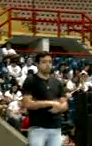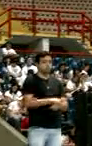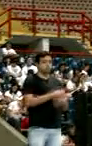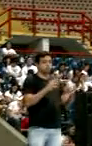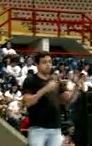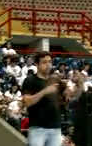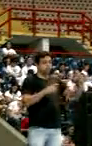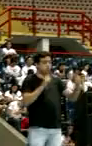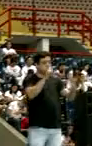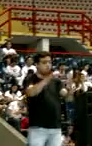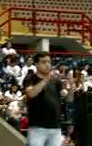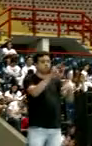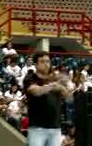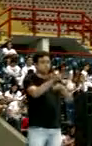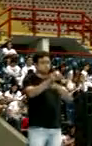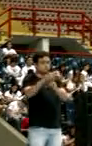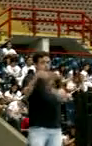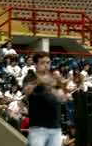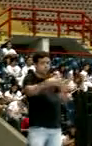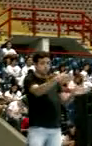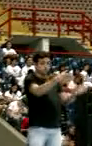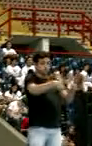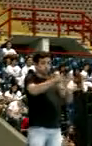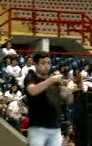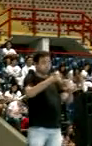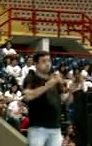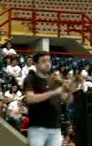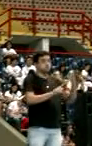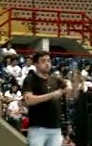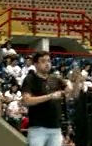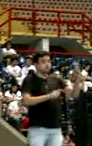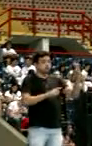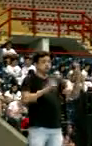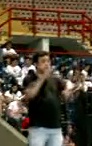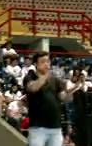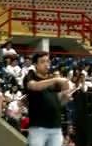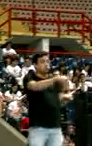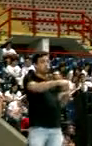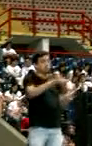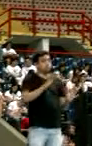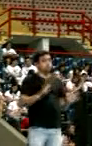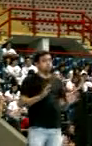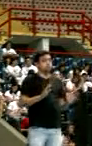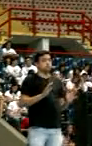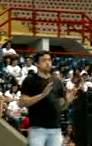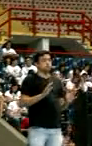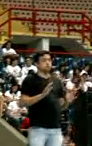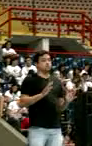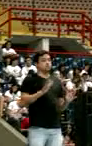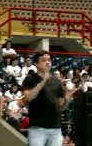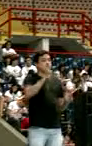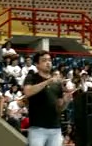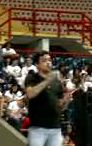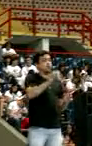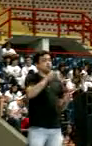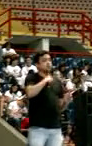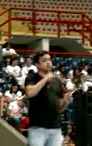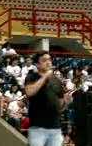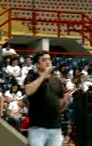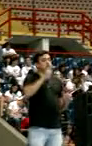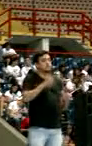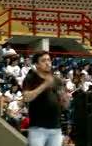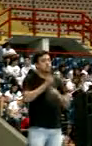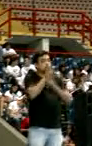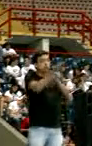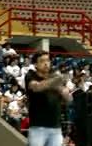Controlar as rotas comerciais. E quinto e último, a busca da